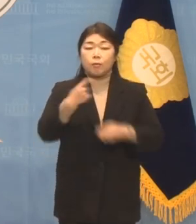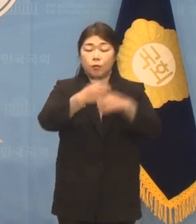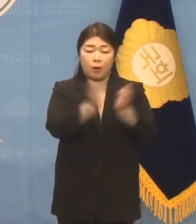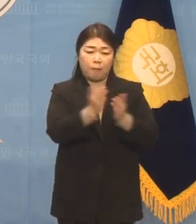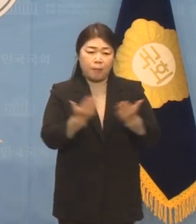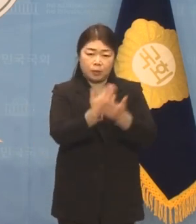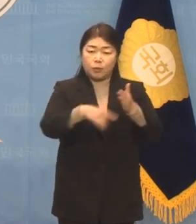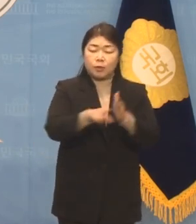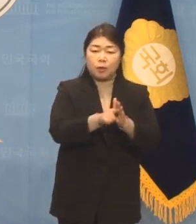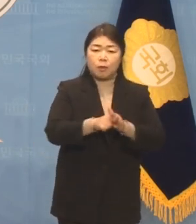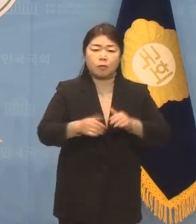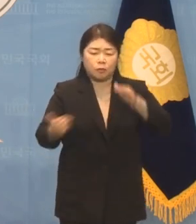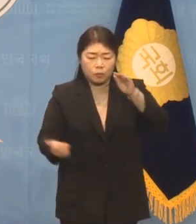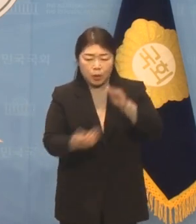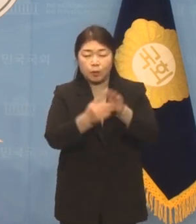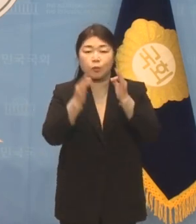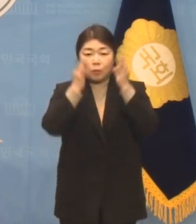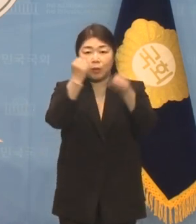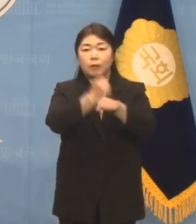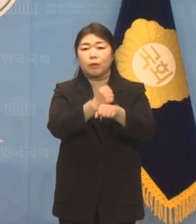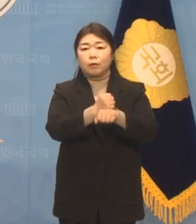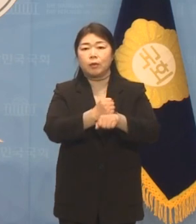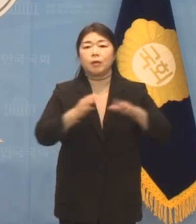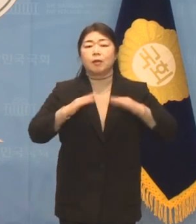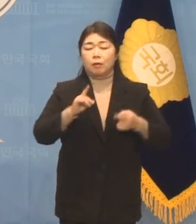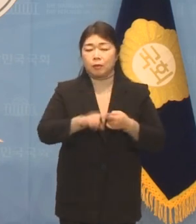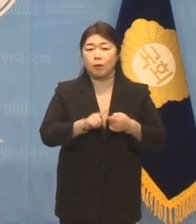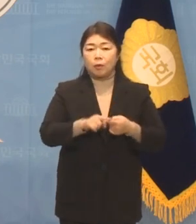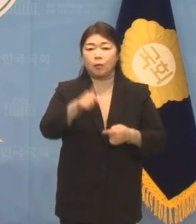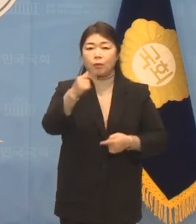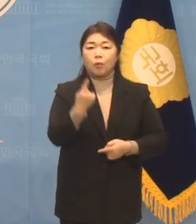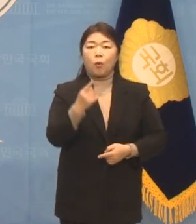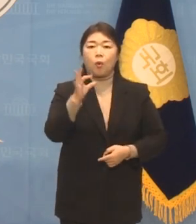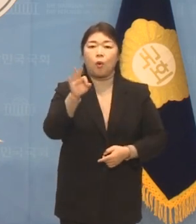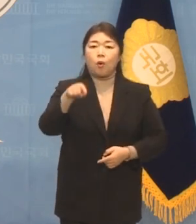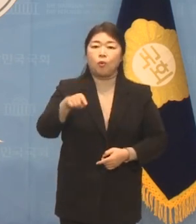다해온 자랑스러운 민주당원 노웅래입니다.